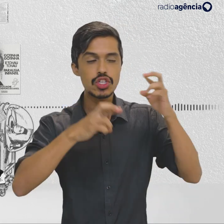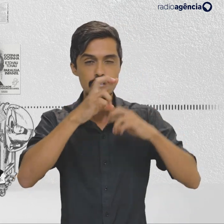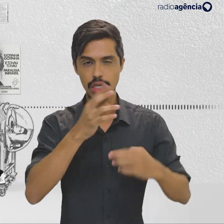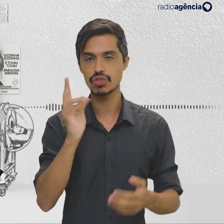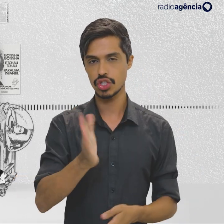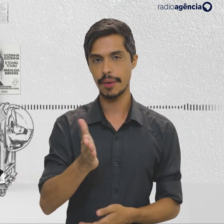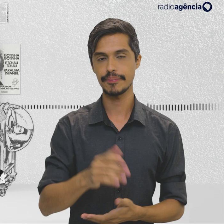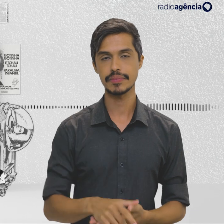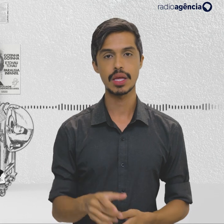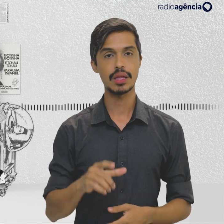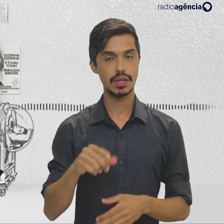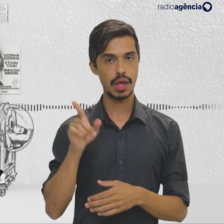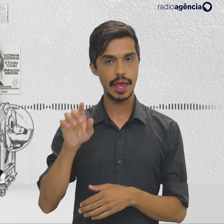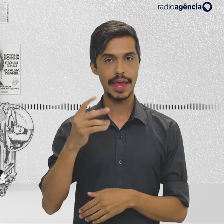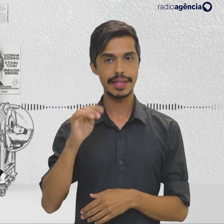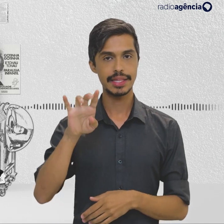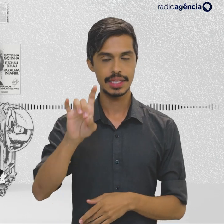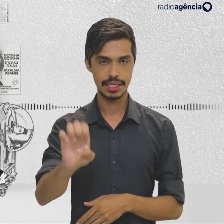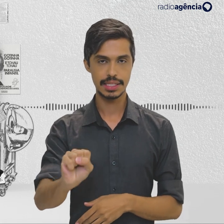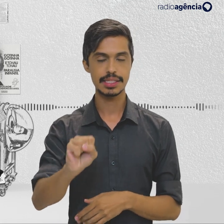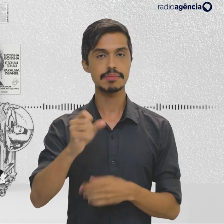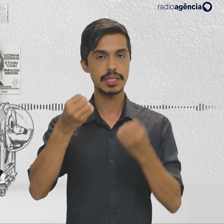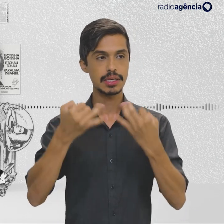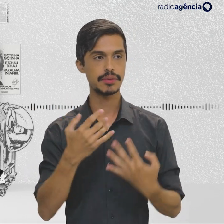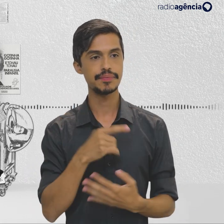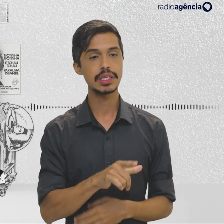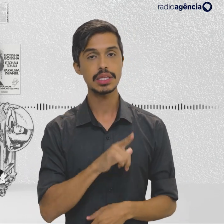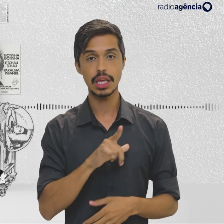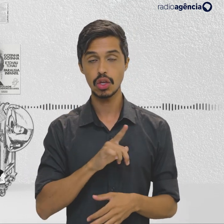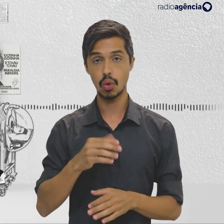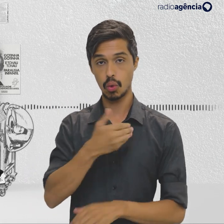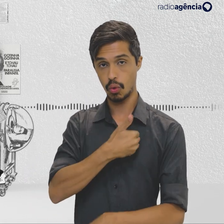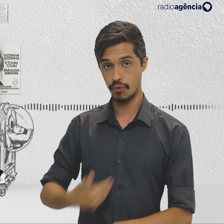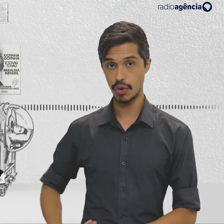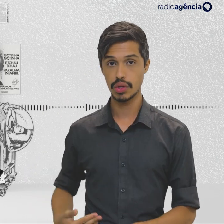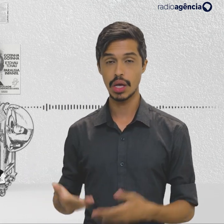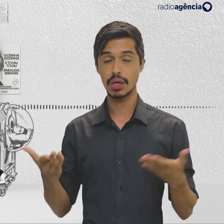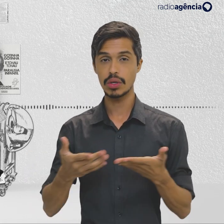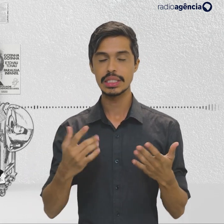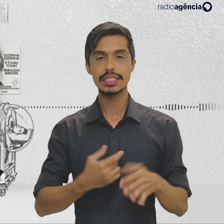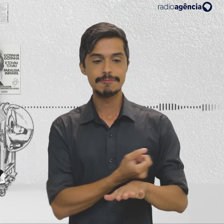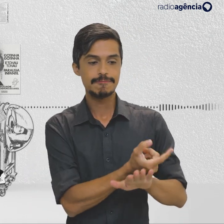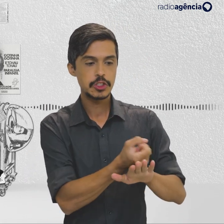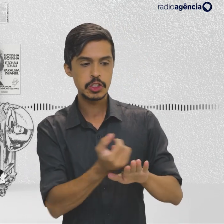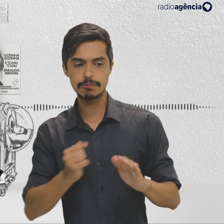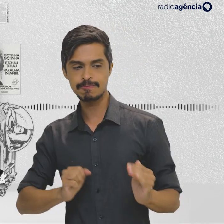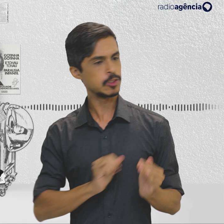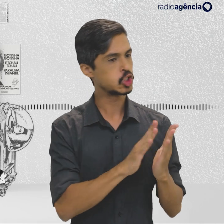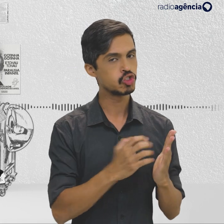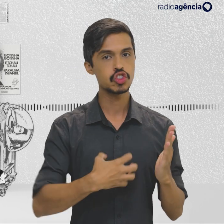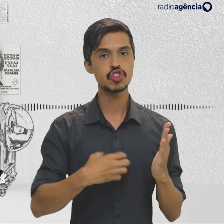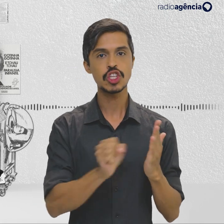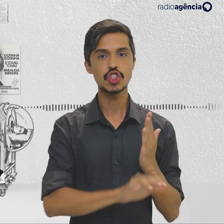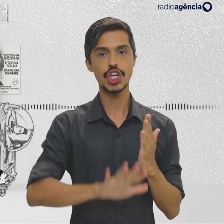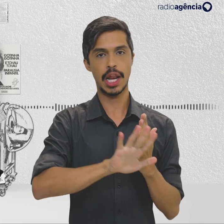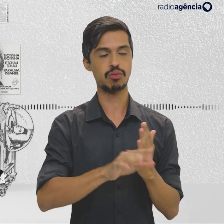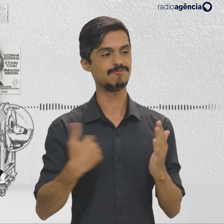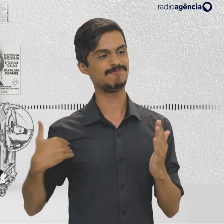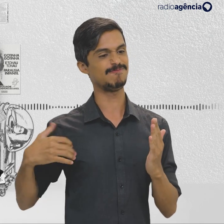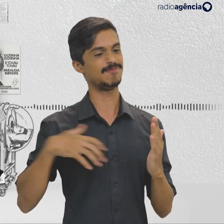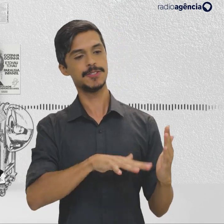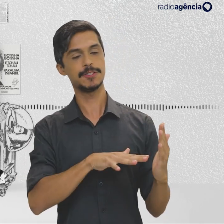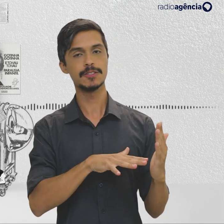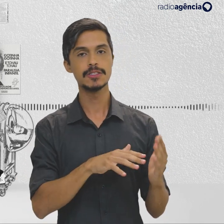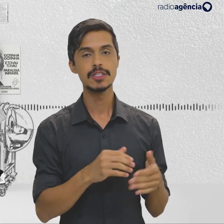monitorada existe uma ação estruturada por parte do governo Bras brasileiro no sentido de combater a desinformação de forma geral